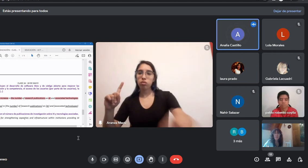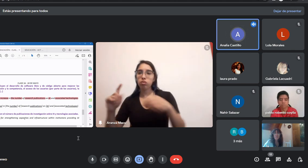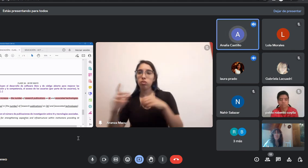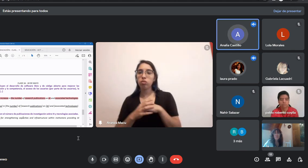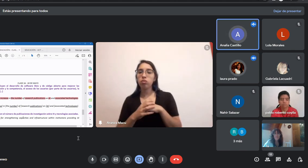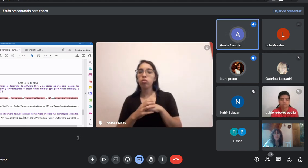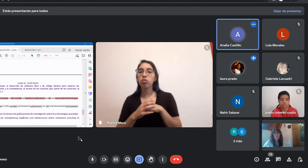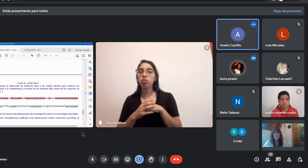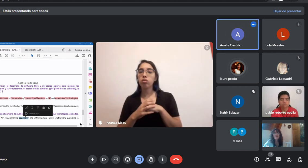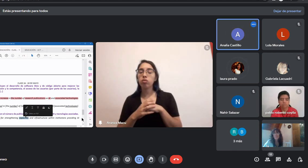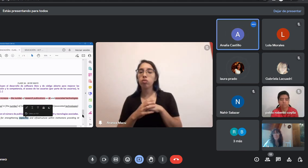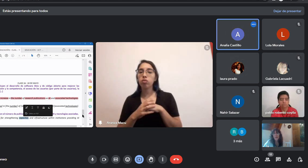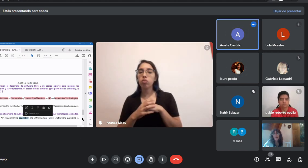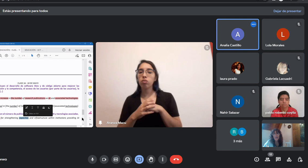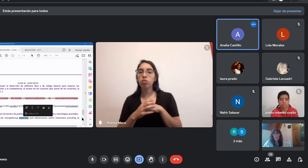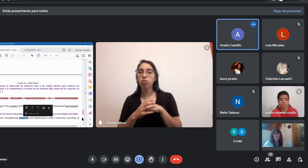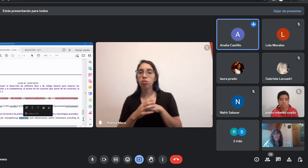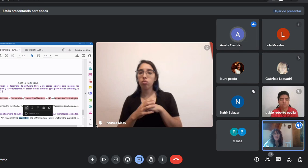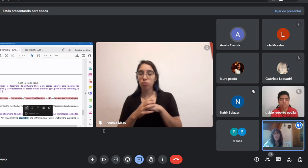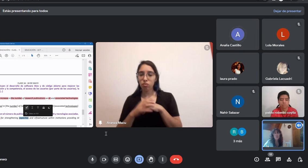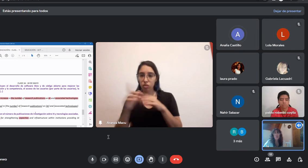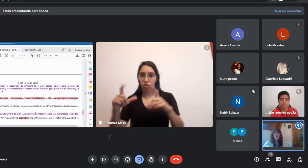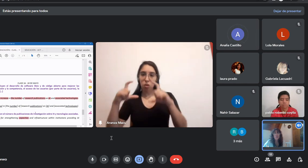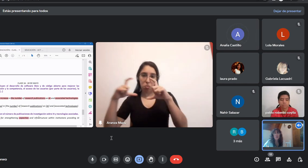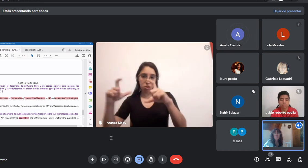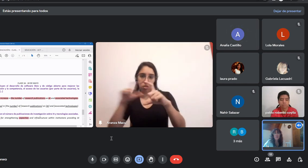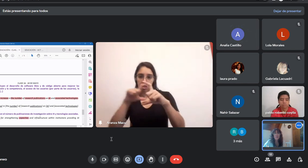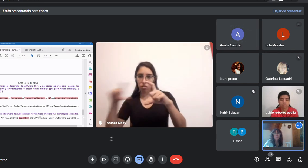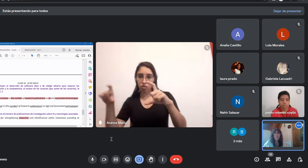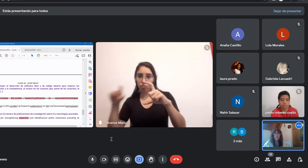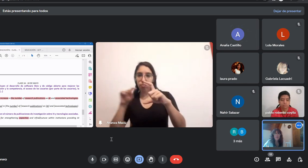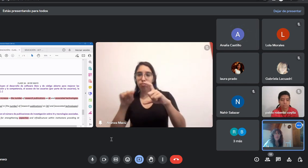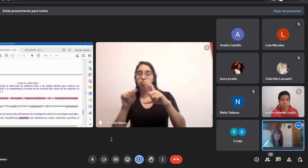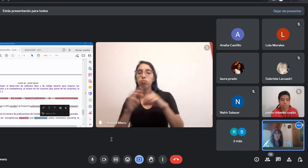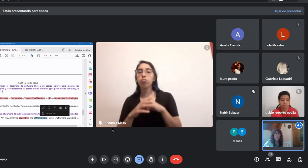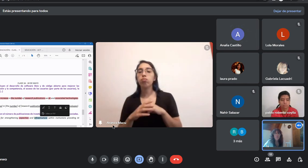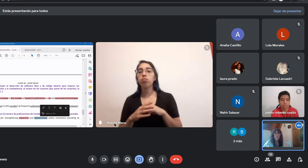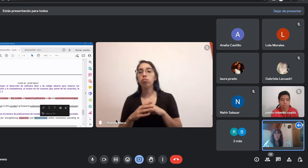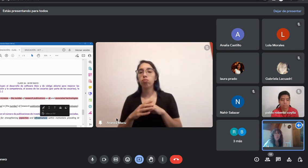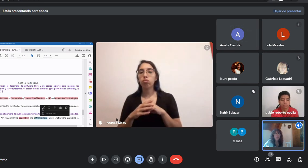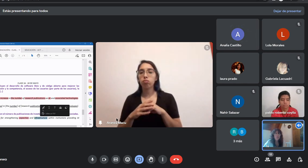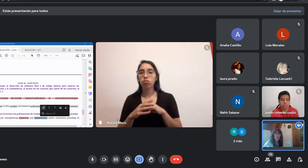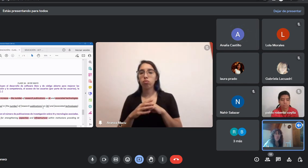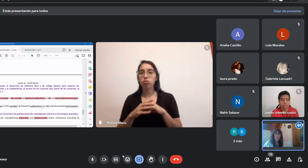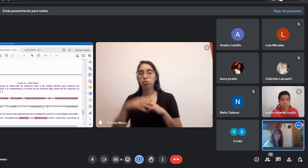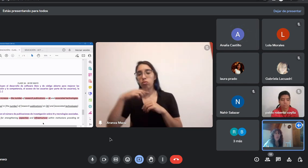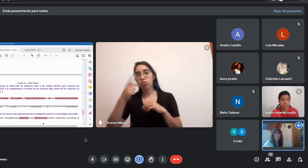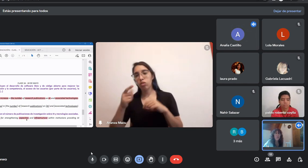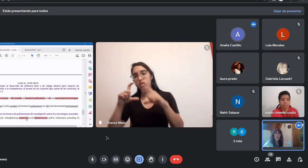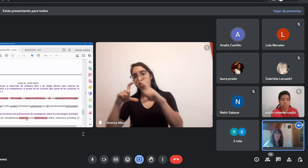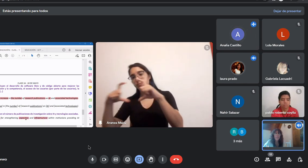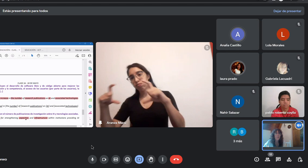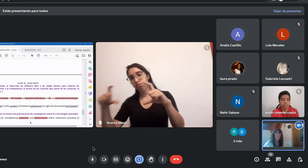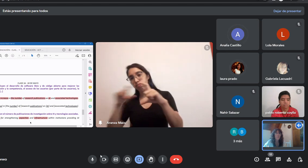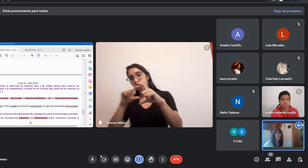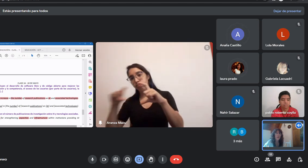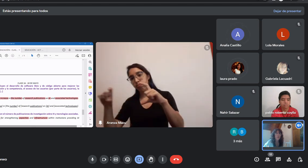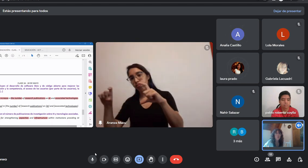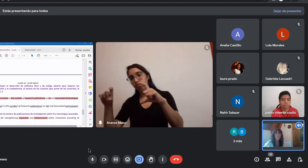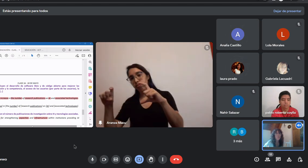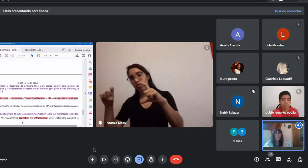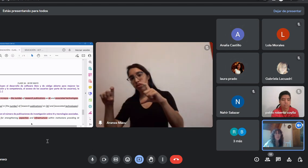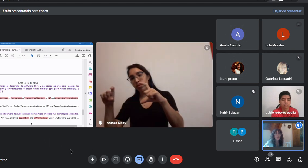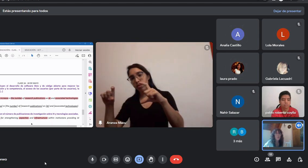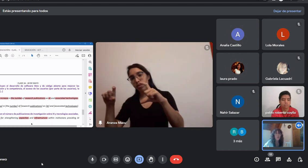Capacity and Capacity. Bien, capacity solo. Infrastructure solo, porque no están premodificados.